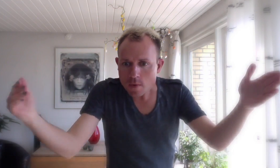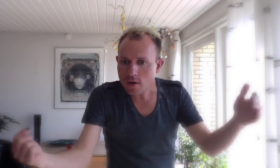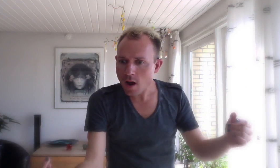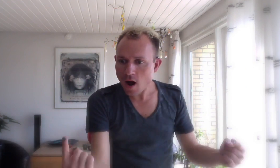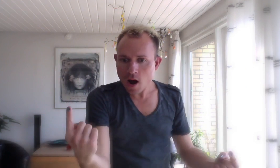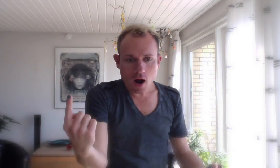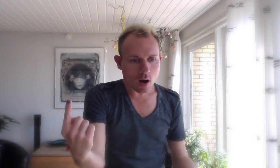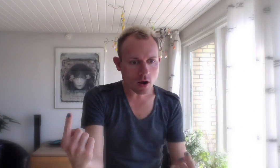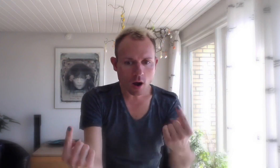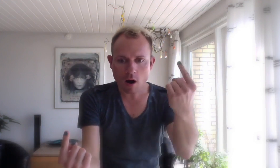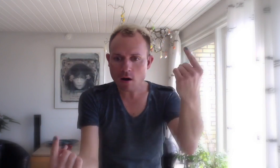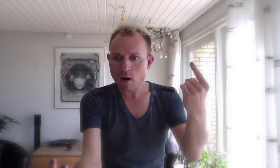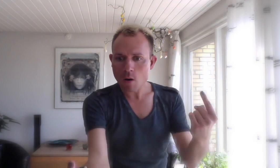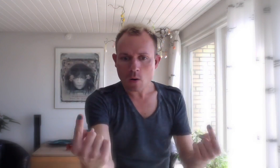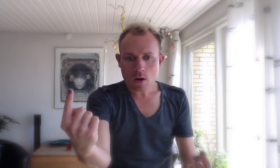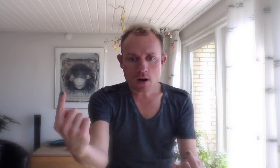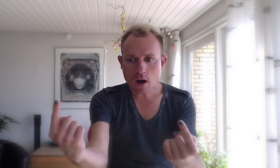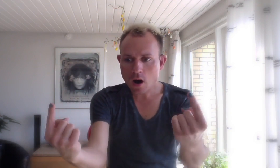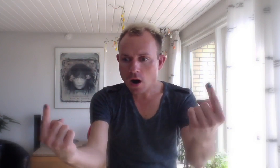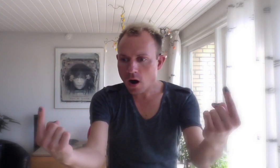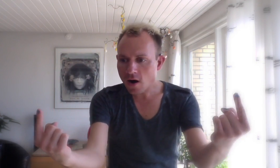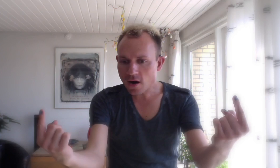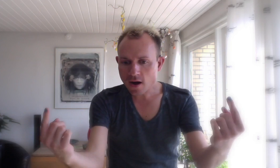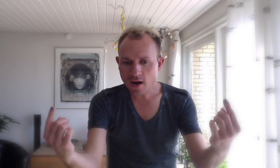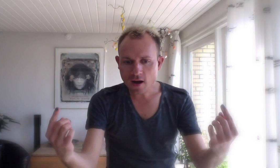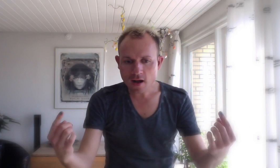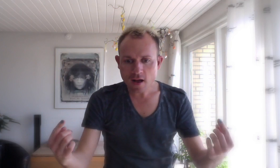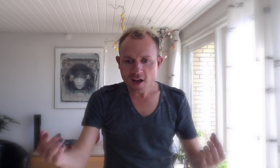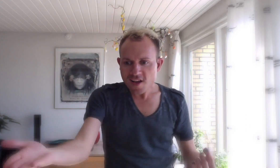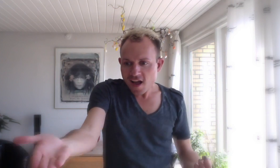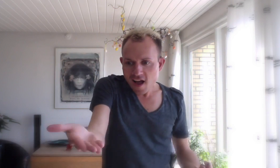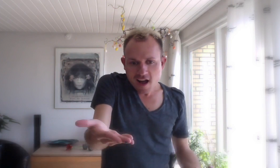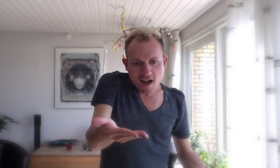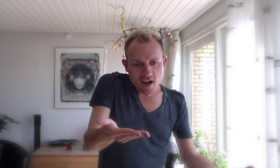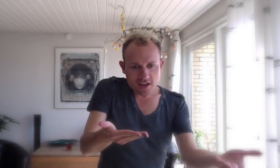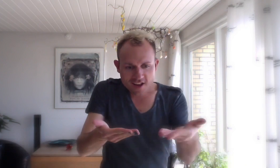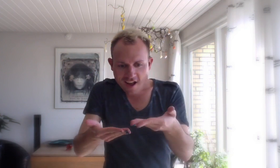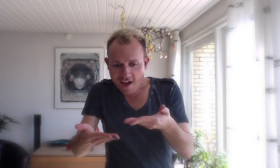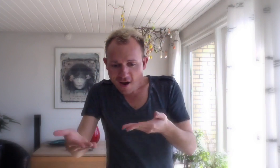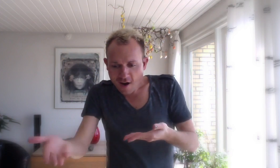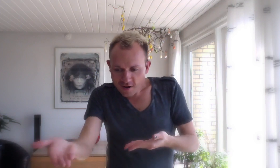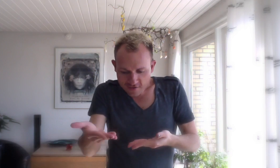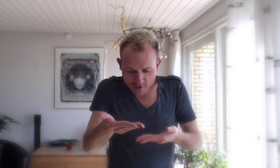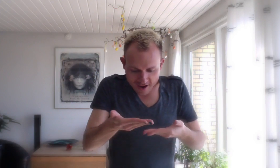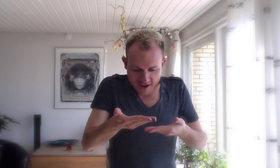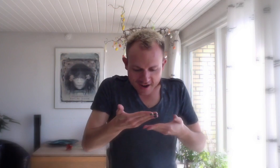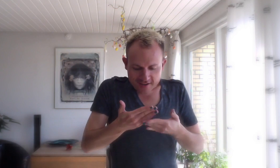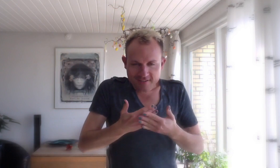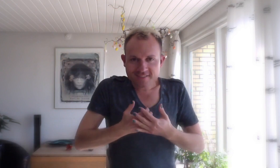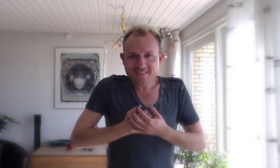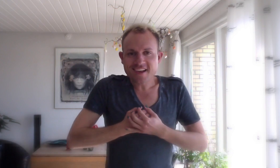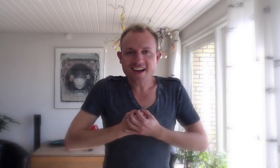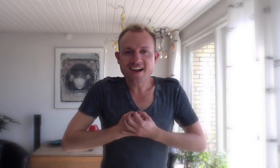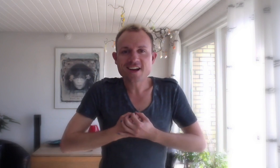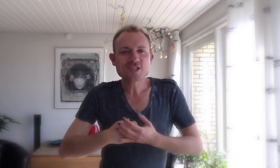never know what you will find You never know what awaits inside So